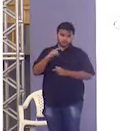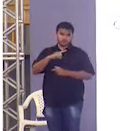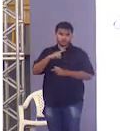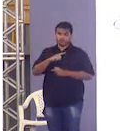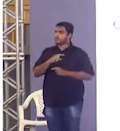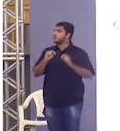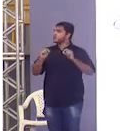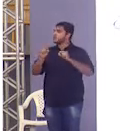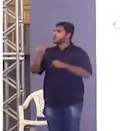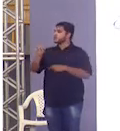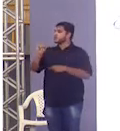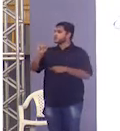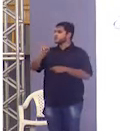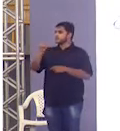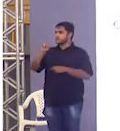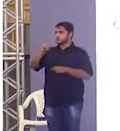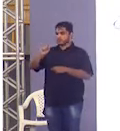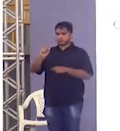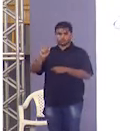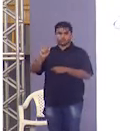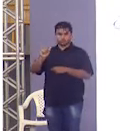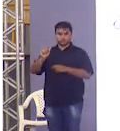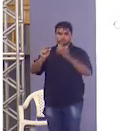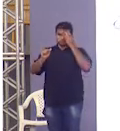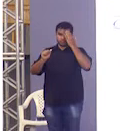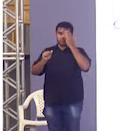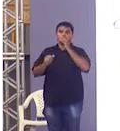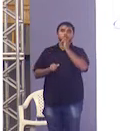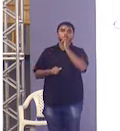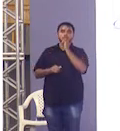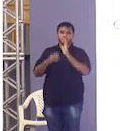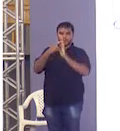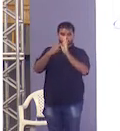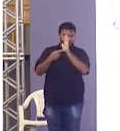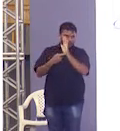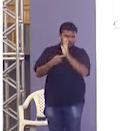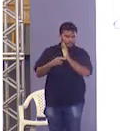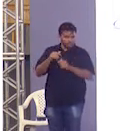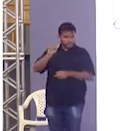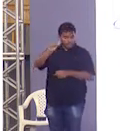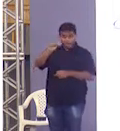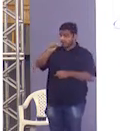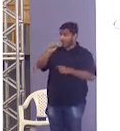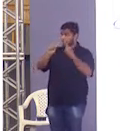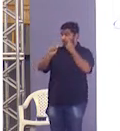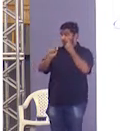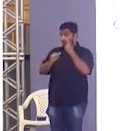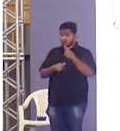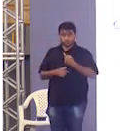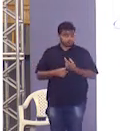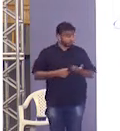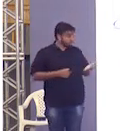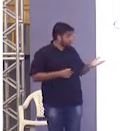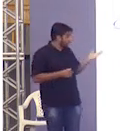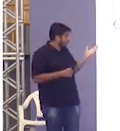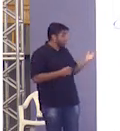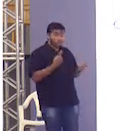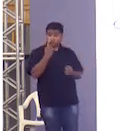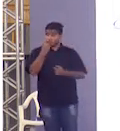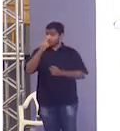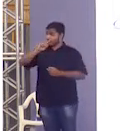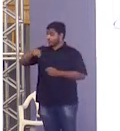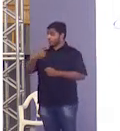dízima periódica simples. Olha esse exemplo da letra A. Aí na letra A está escrito assim, gente, ó,